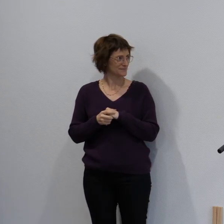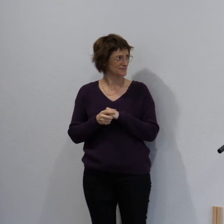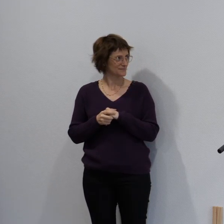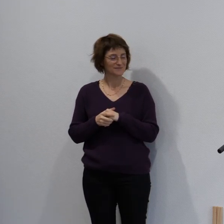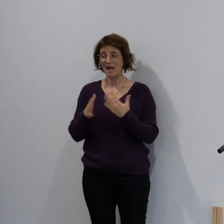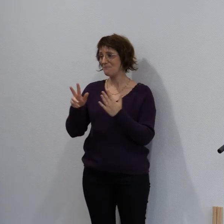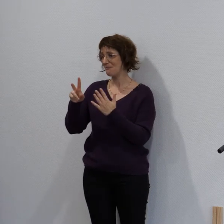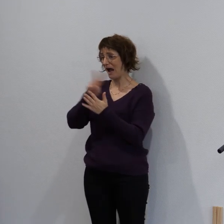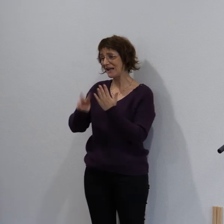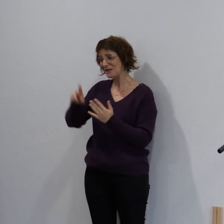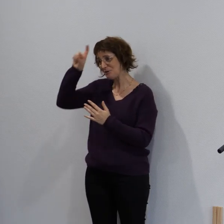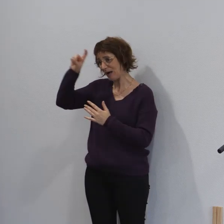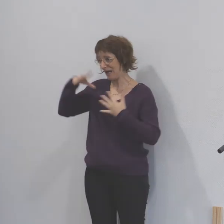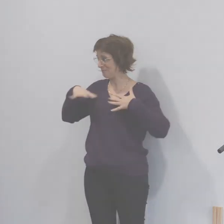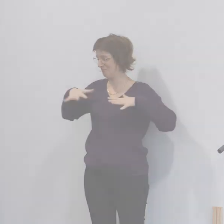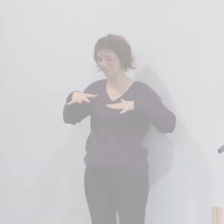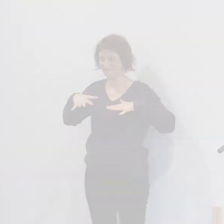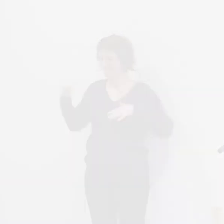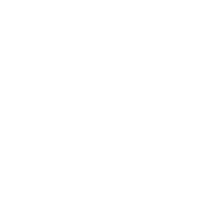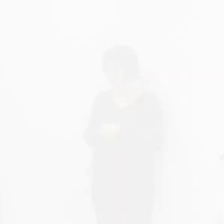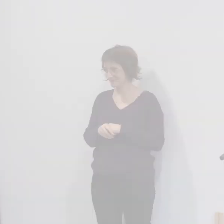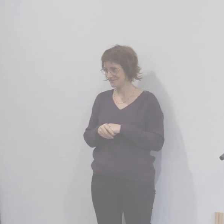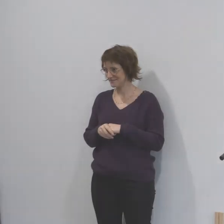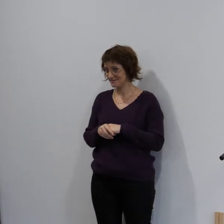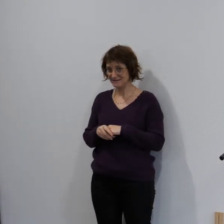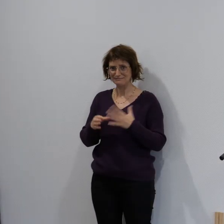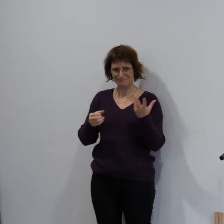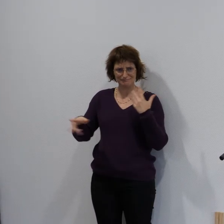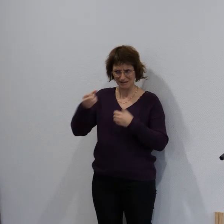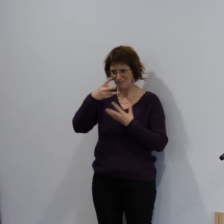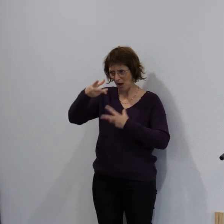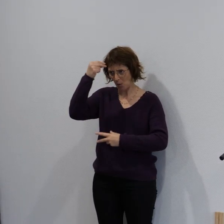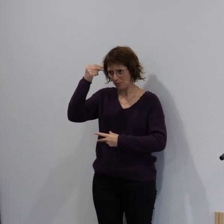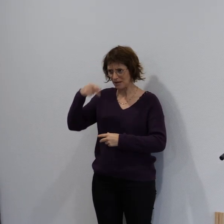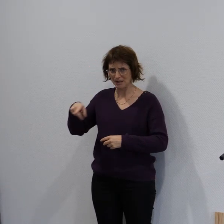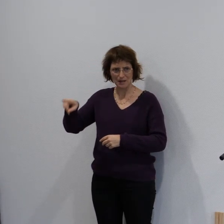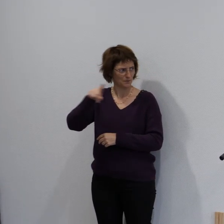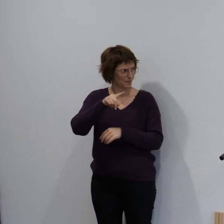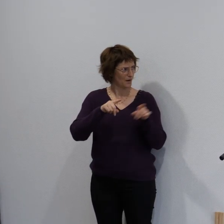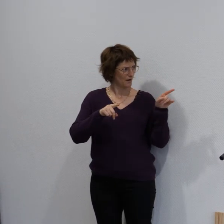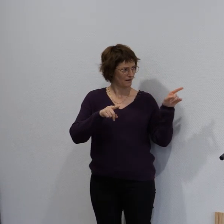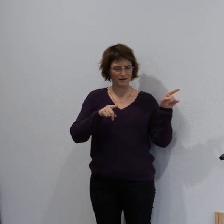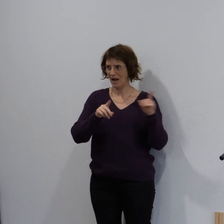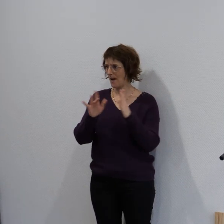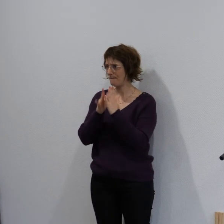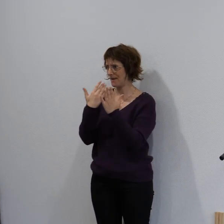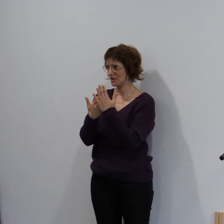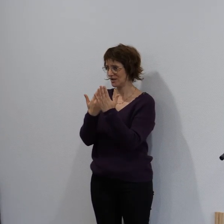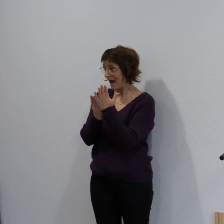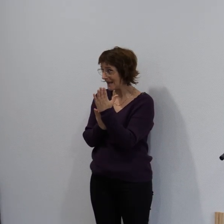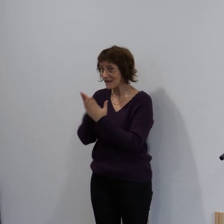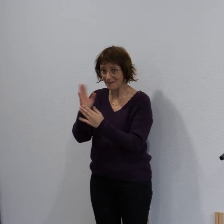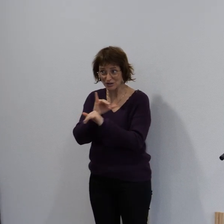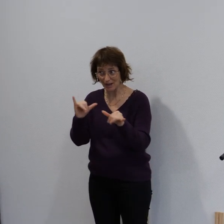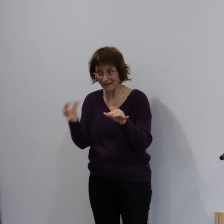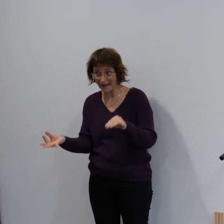je ne vais pas vous lire en grec parce que je ne sais pas lire. Si j'ai bien compris, vous n'êtes jamais allé au-delà de cette page. Non, jamais.